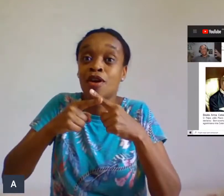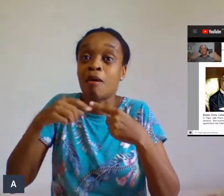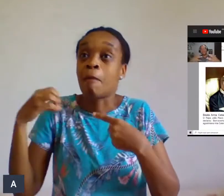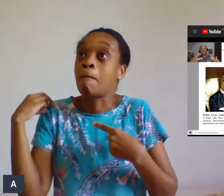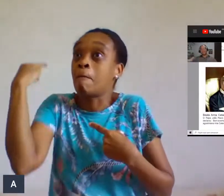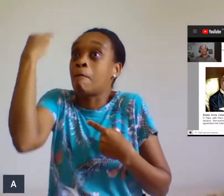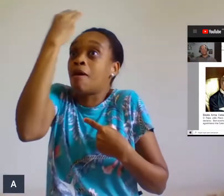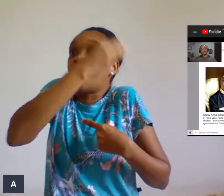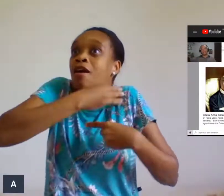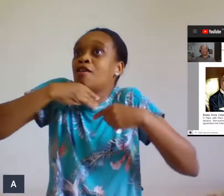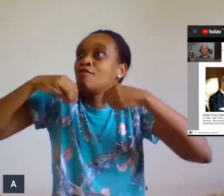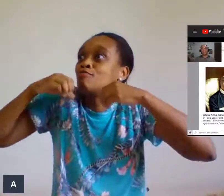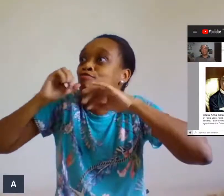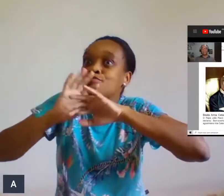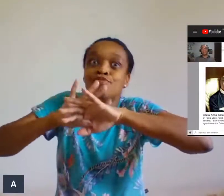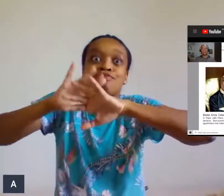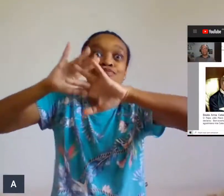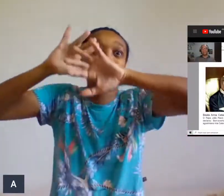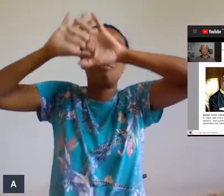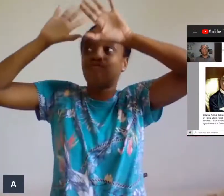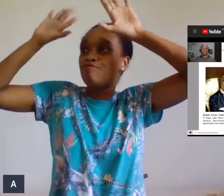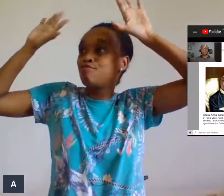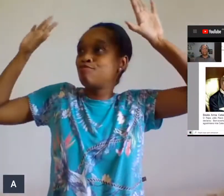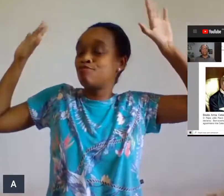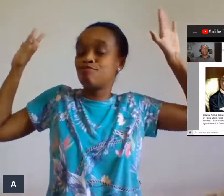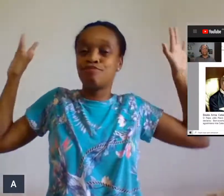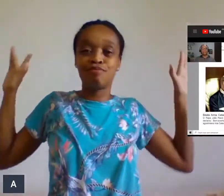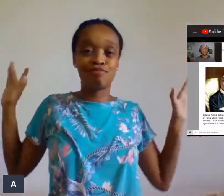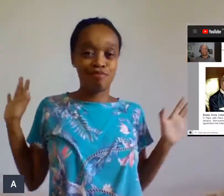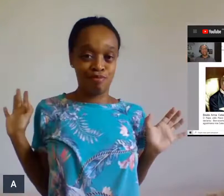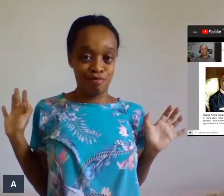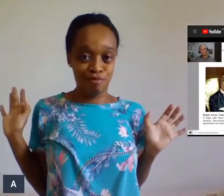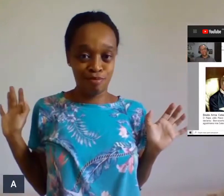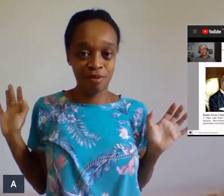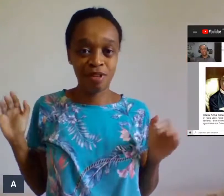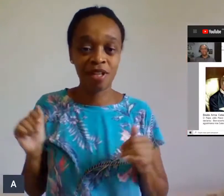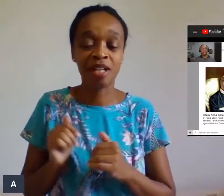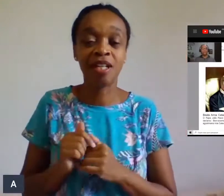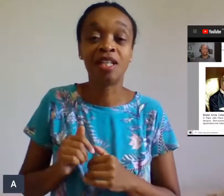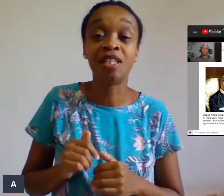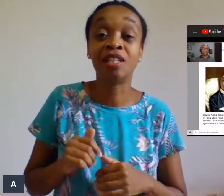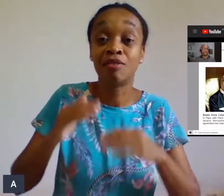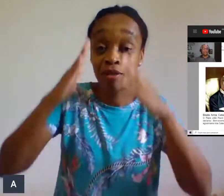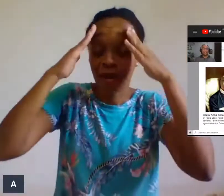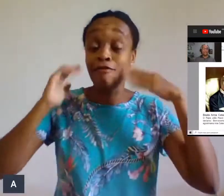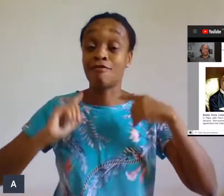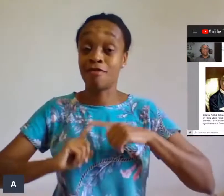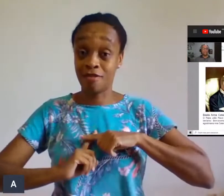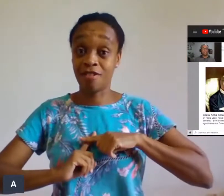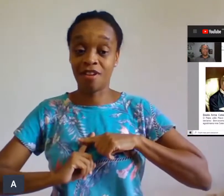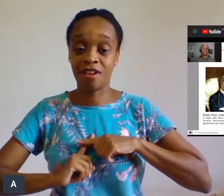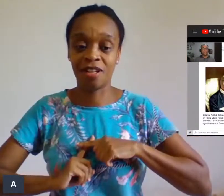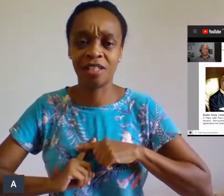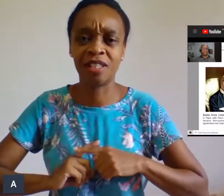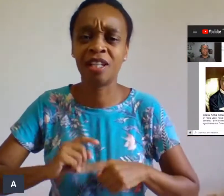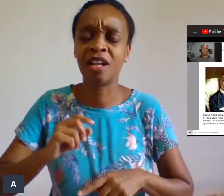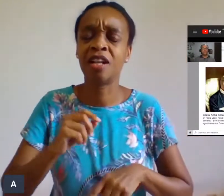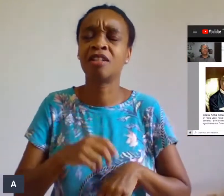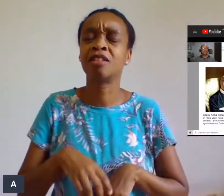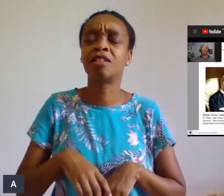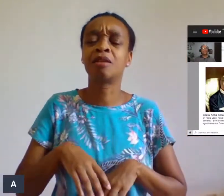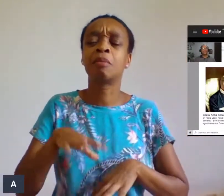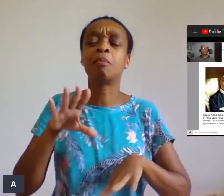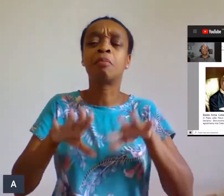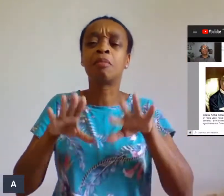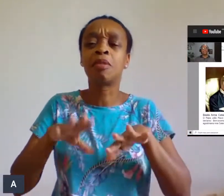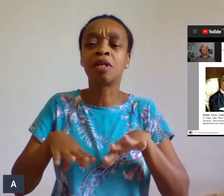que estava ao redor de Nossa Senhora. Beata Ana Catarina continua: à meia-noite